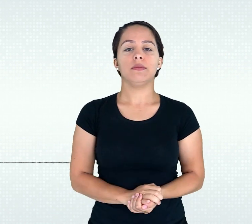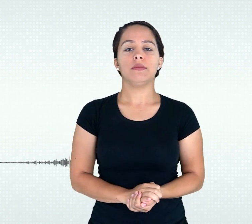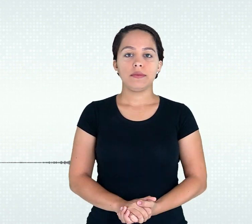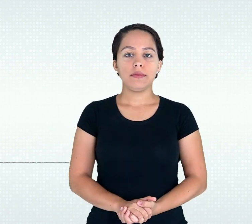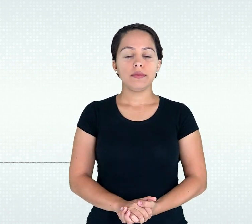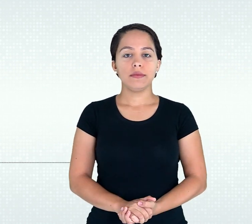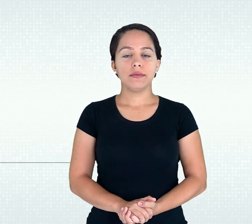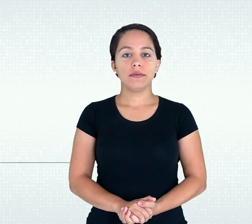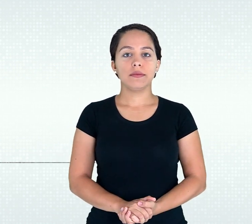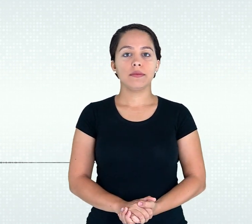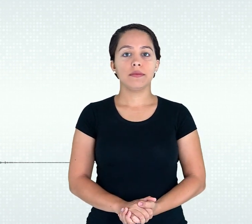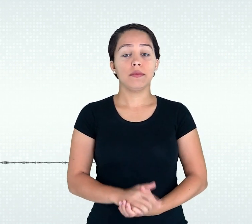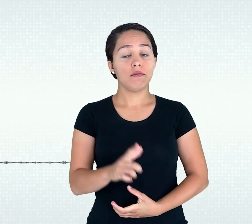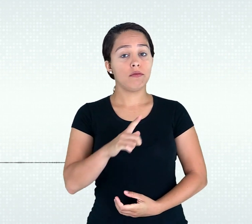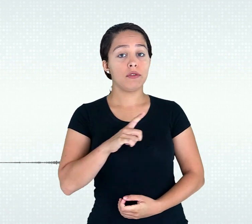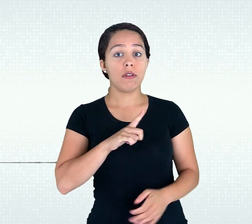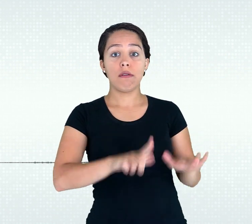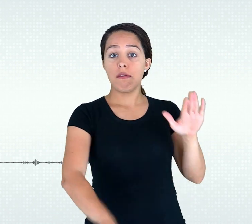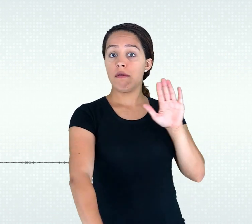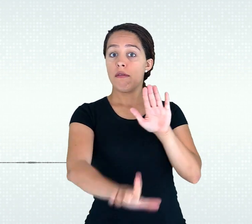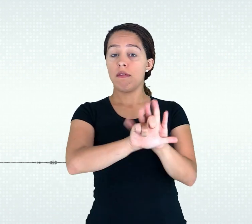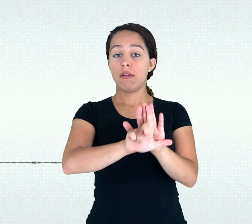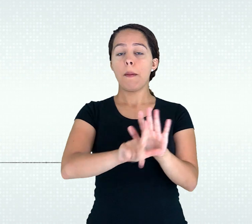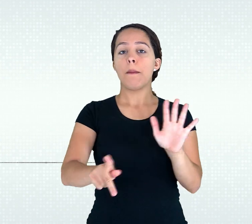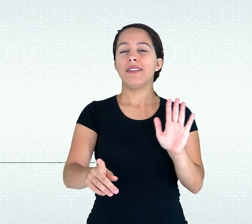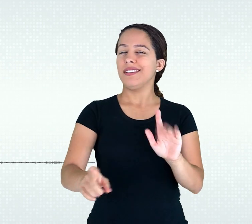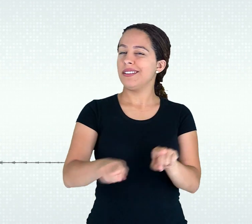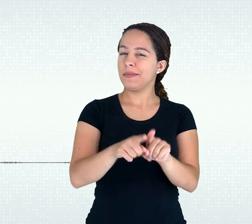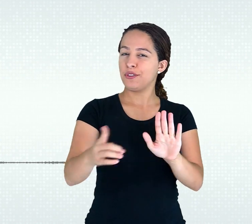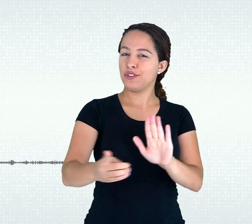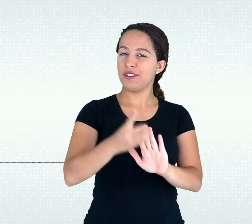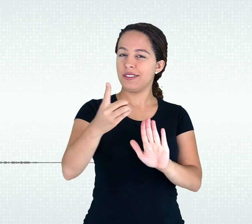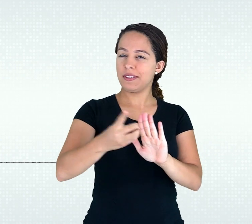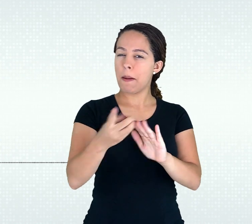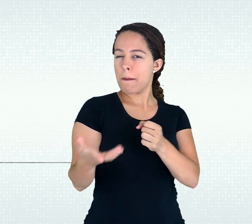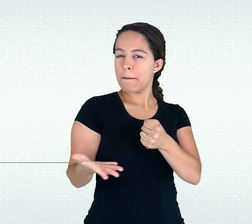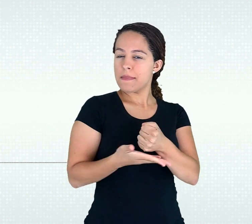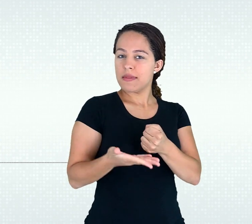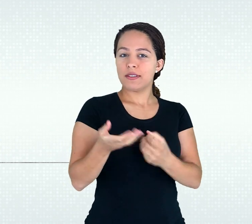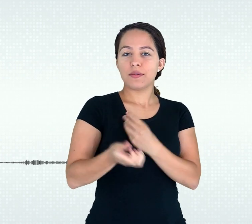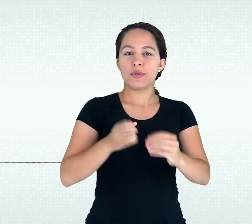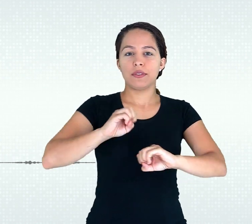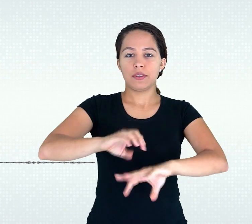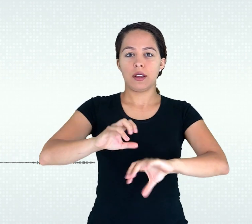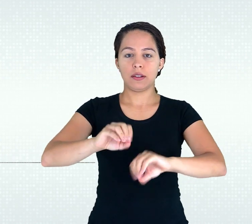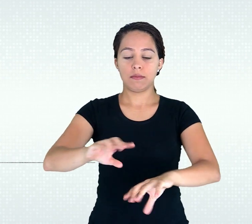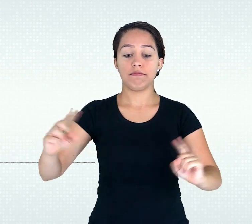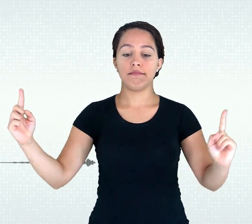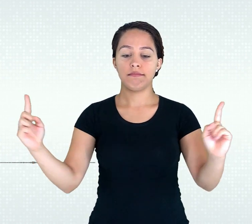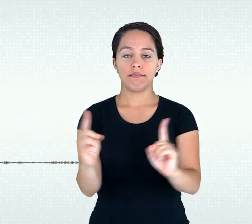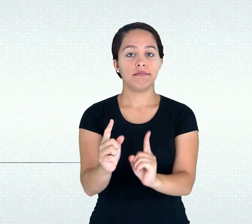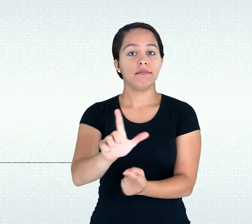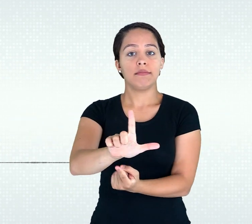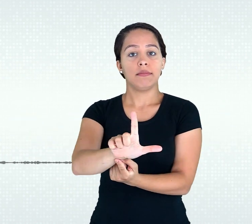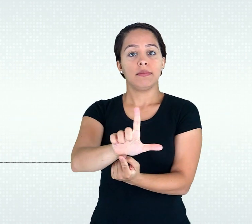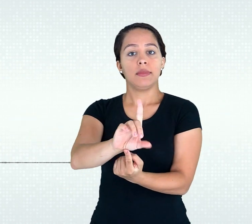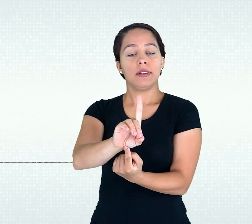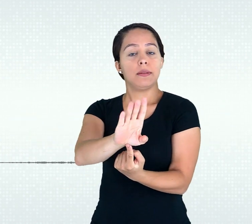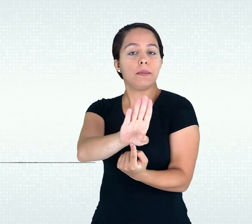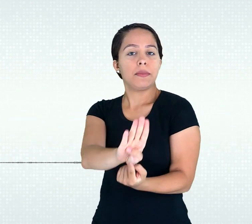subseqüente à lei de diretrizes e bases da educação ldb de